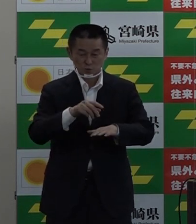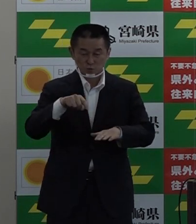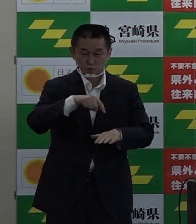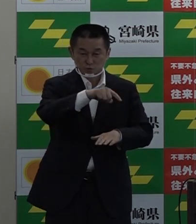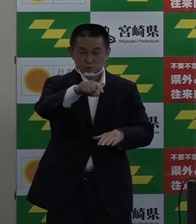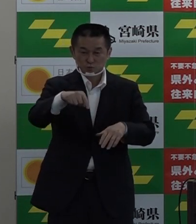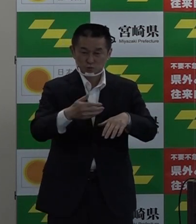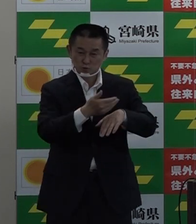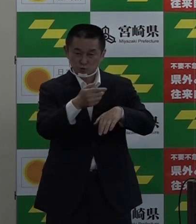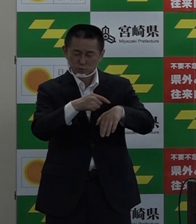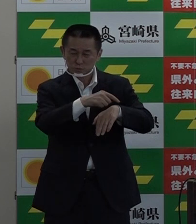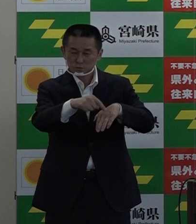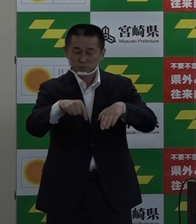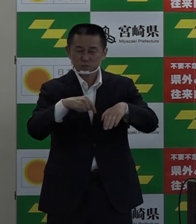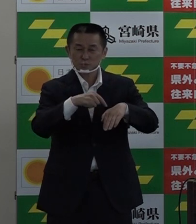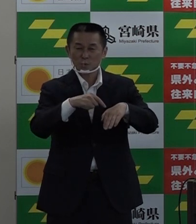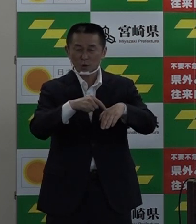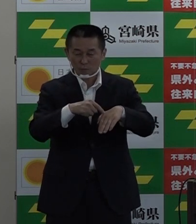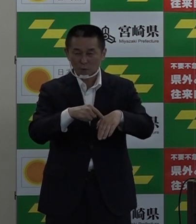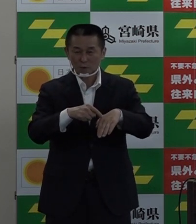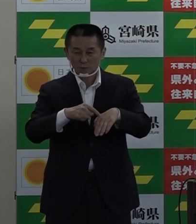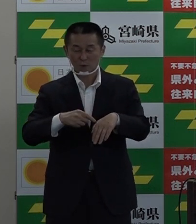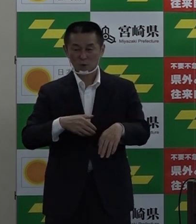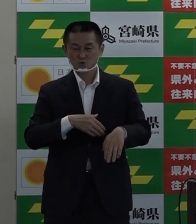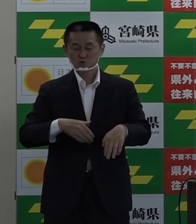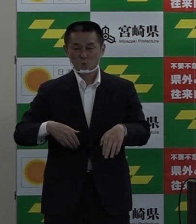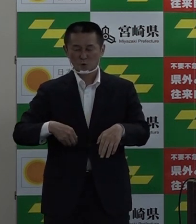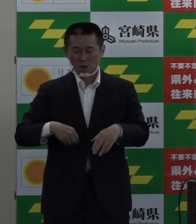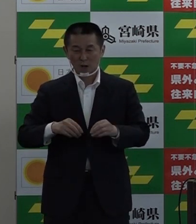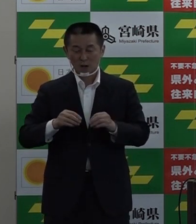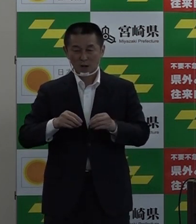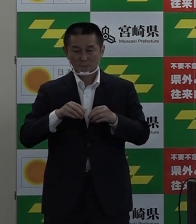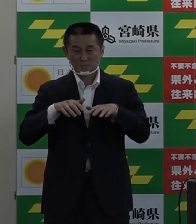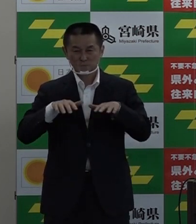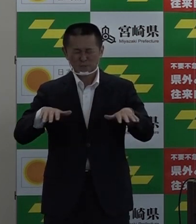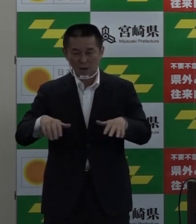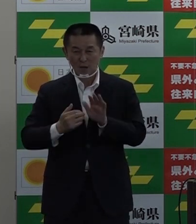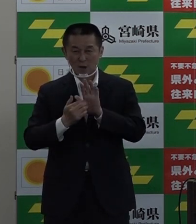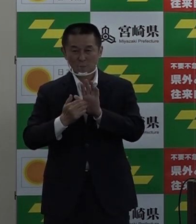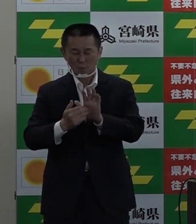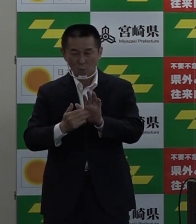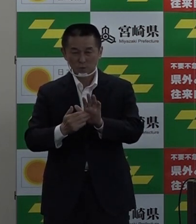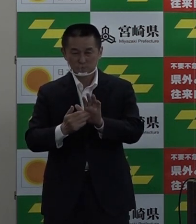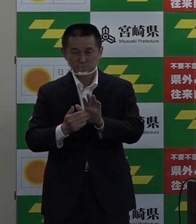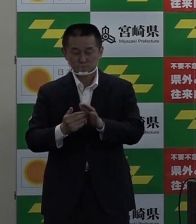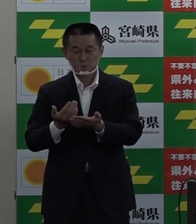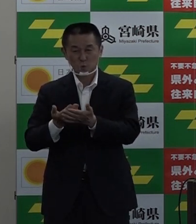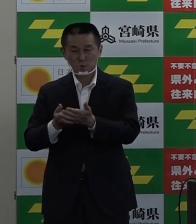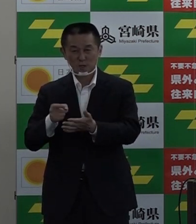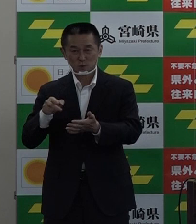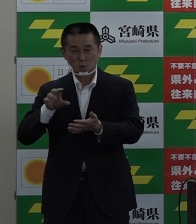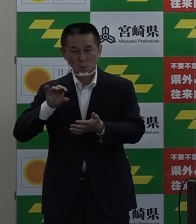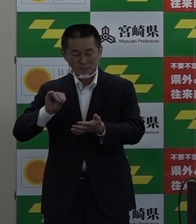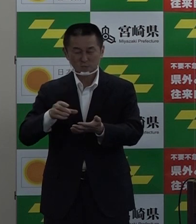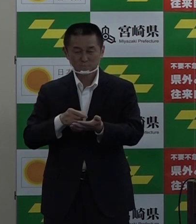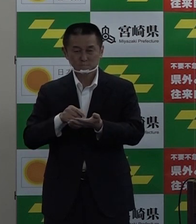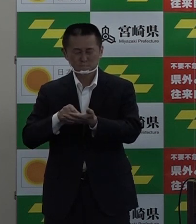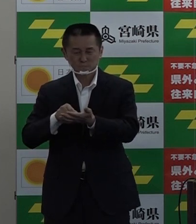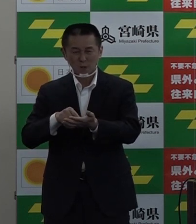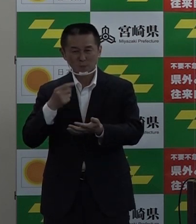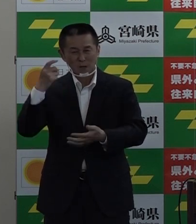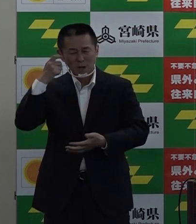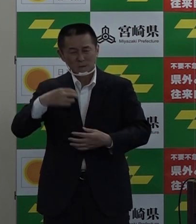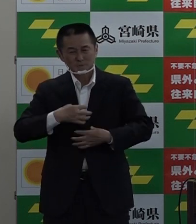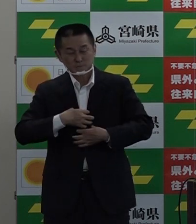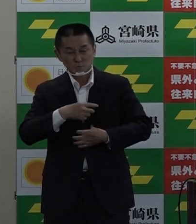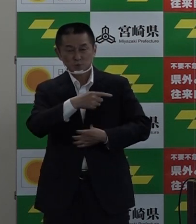ですね、特にまた福岡がまん延防止等重点措置を要請するということを伺っておりますし、私が懸念しており